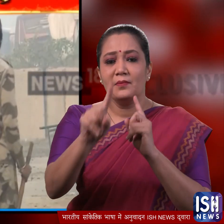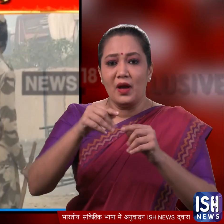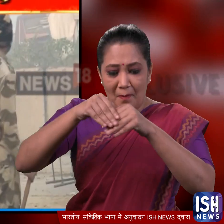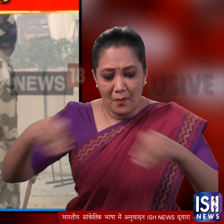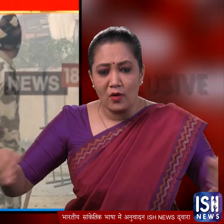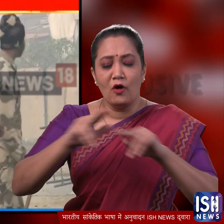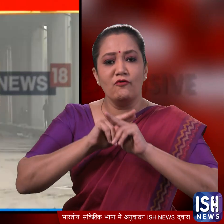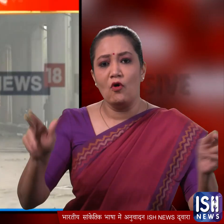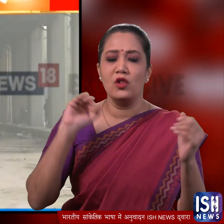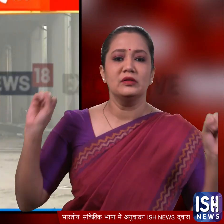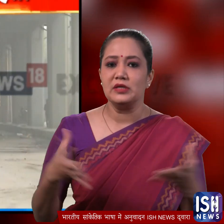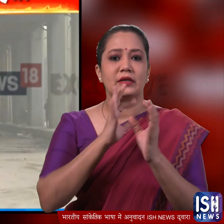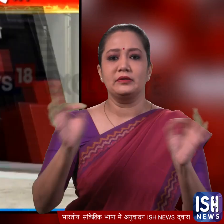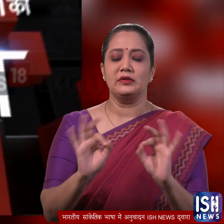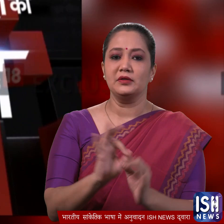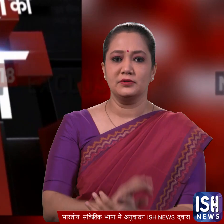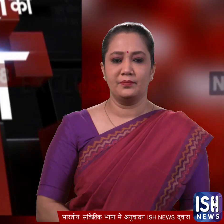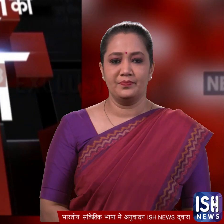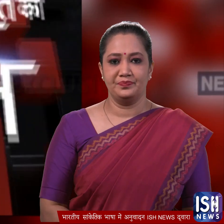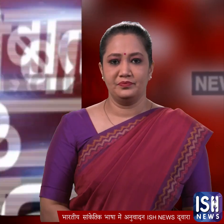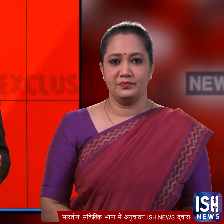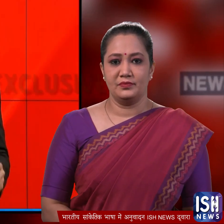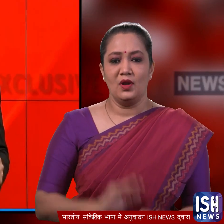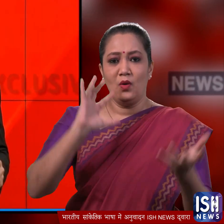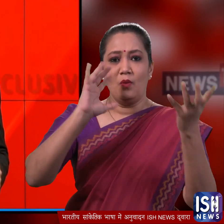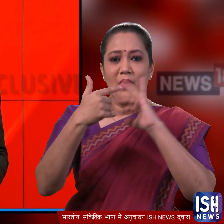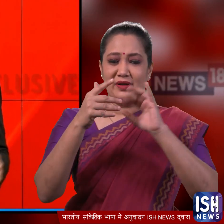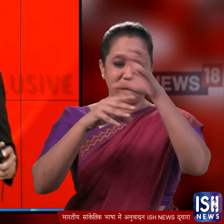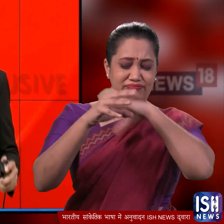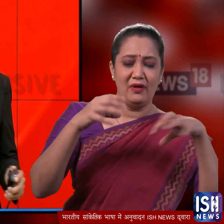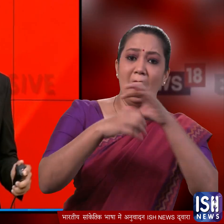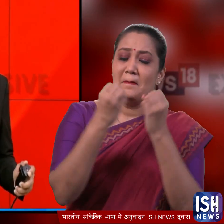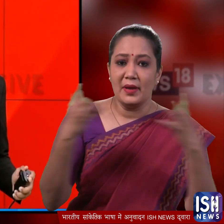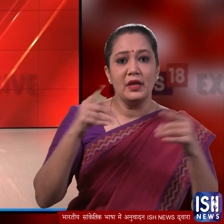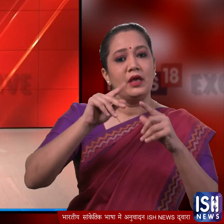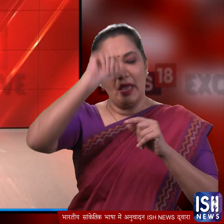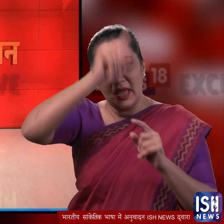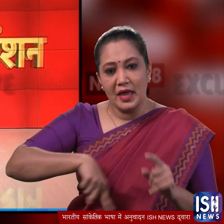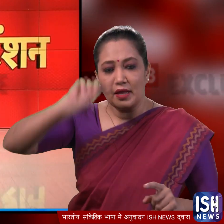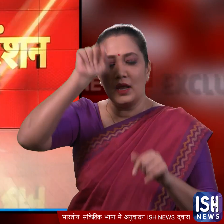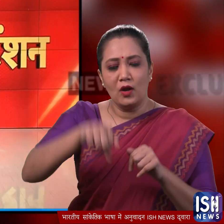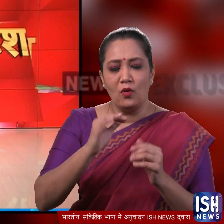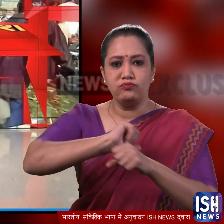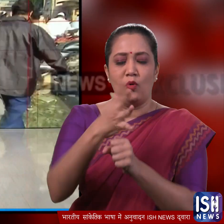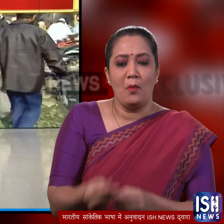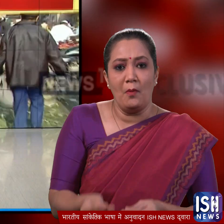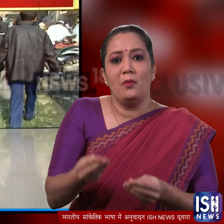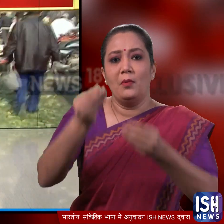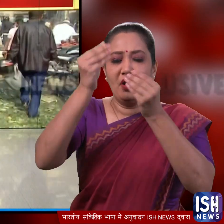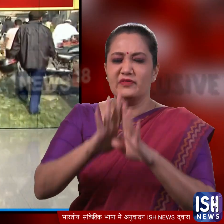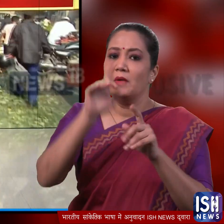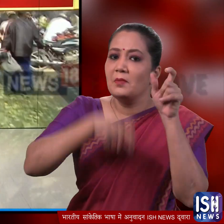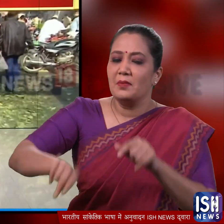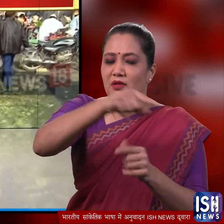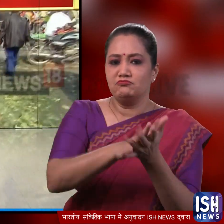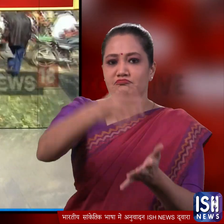लेकिन बॉर्डर का पूरी तरह खुलना बाकी है। दुनिया के कई देशों की तरह भारत में भी कोरोना के मरीजों की संख्या में बढ़ोतरी के बावजूद